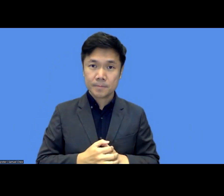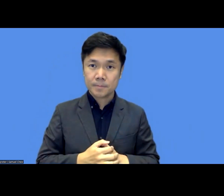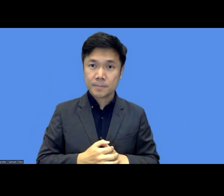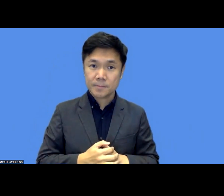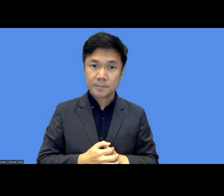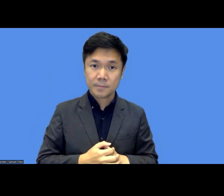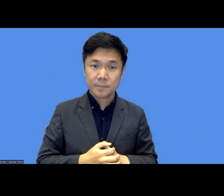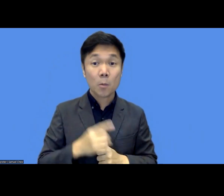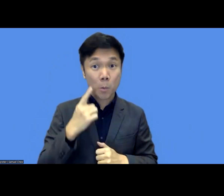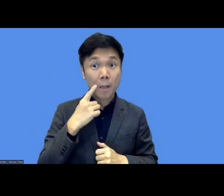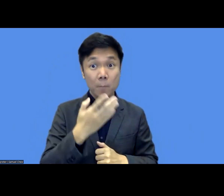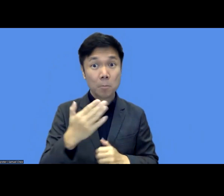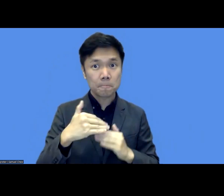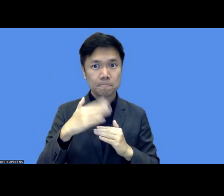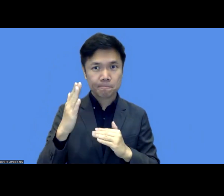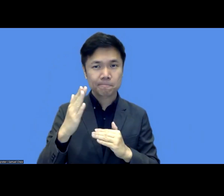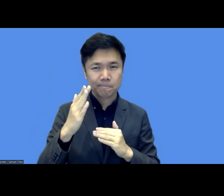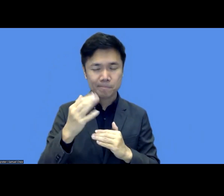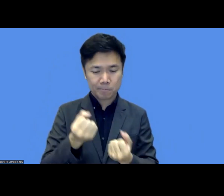UNHCR en un nivel nacional.